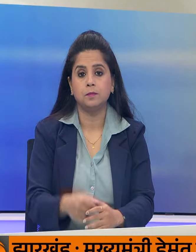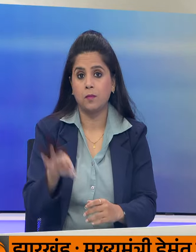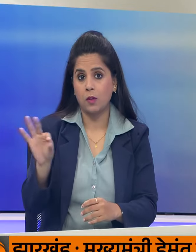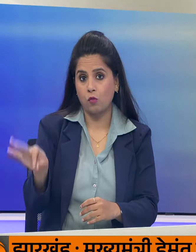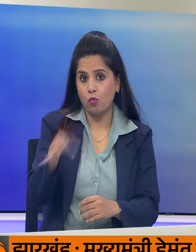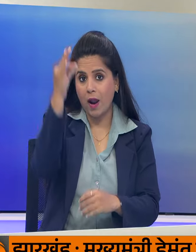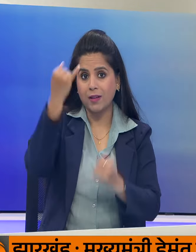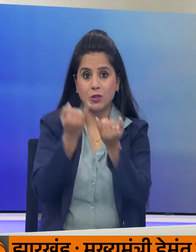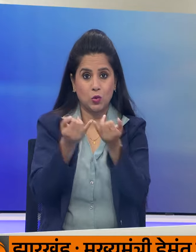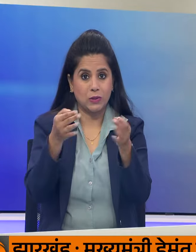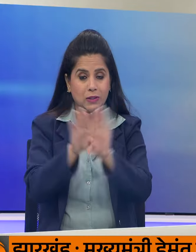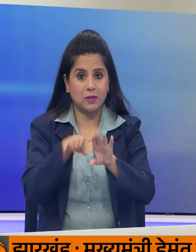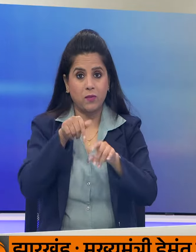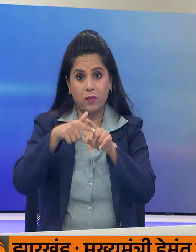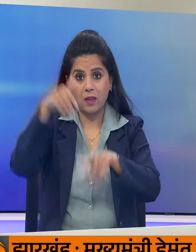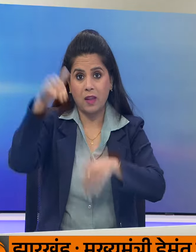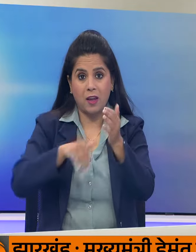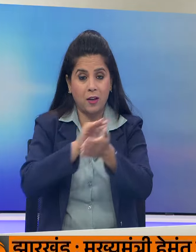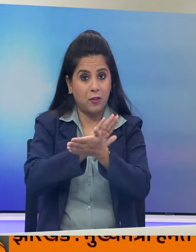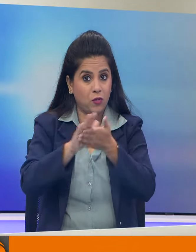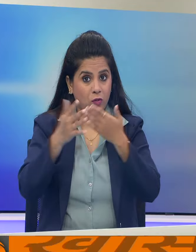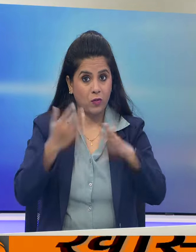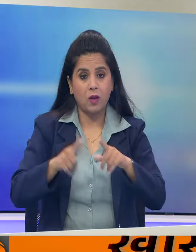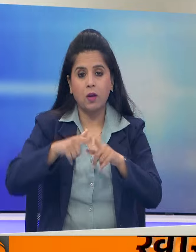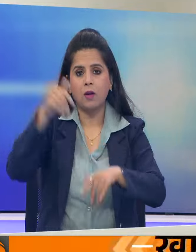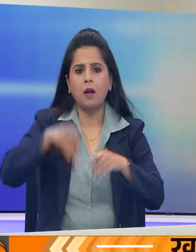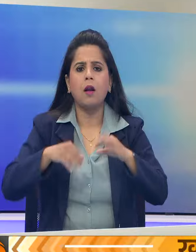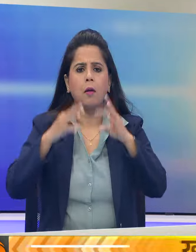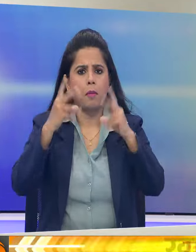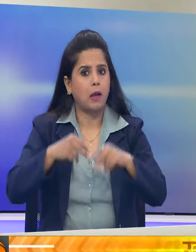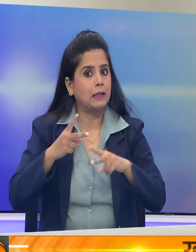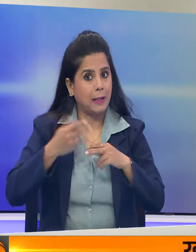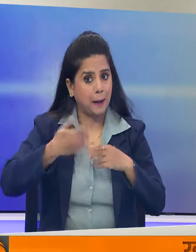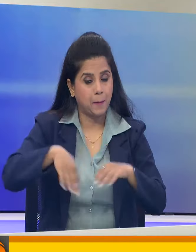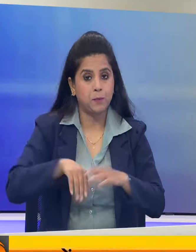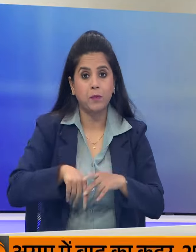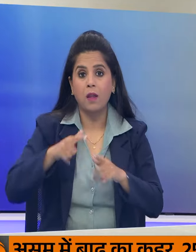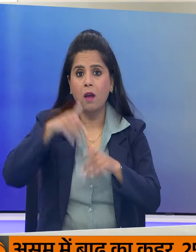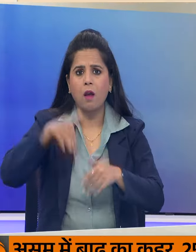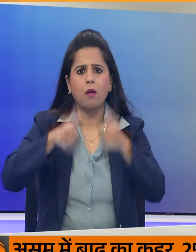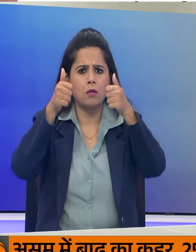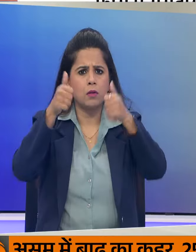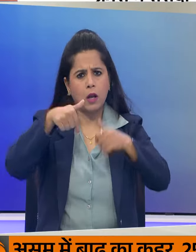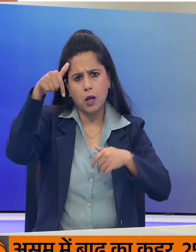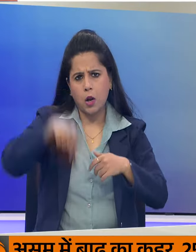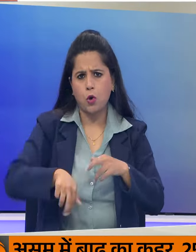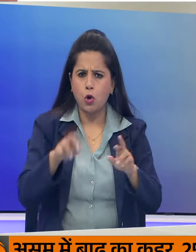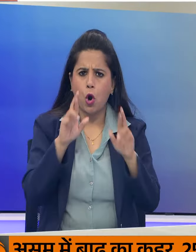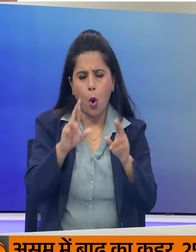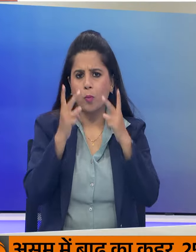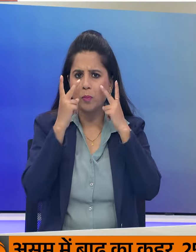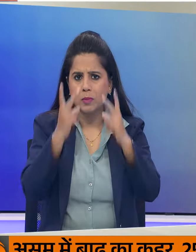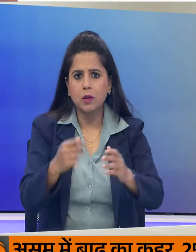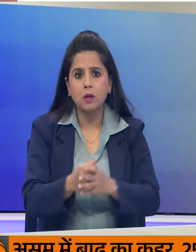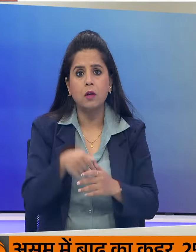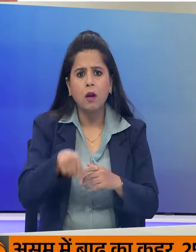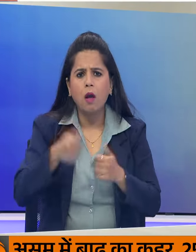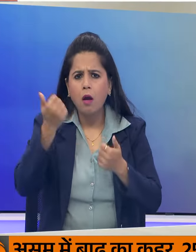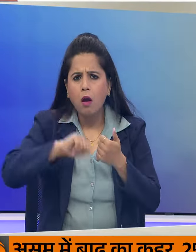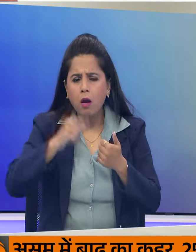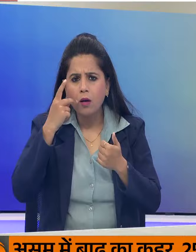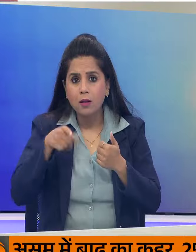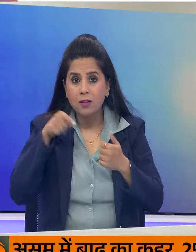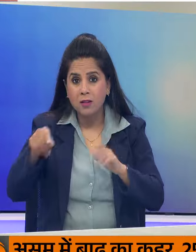फ्रांस में रविवार को चुनाव संपन्न होने के बाद मतगणना जारी है। चुनाव परिणाम आ जाने की उम्मीद है। रुझानों में एकजुट